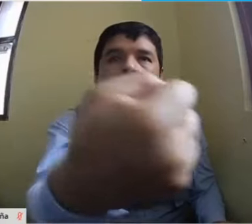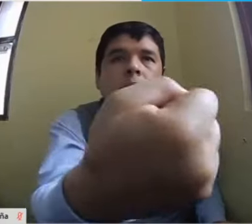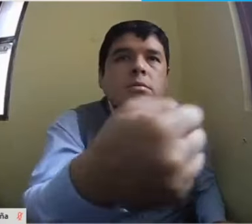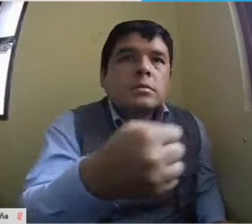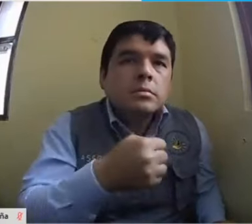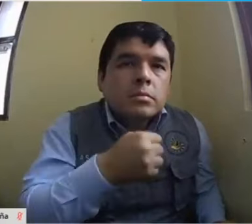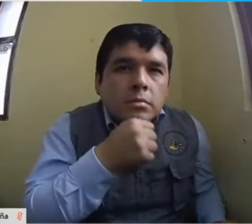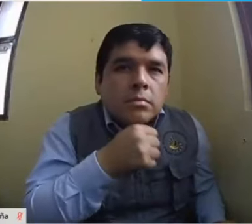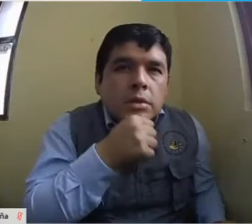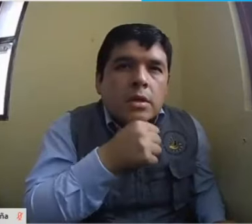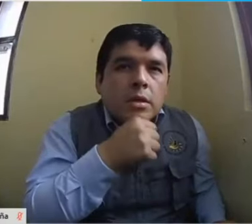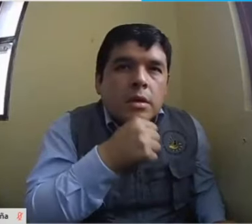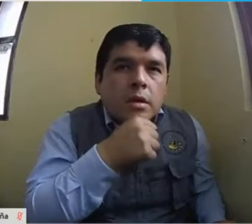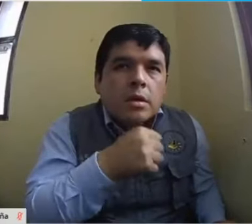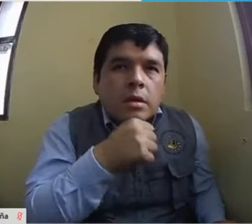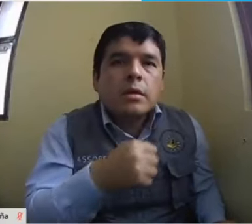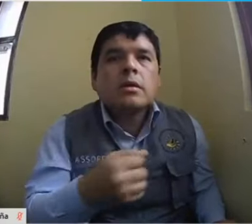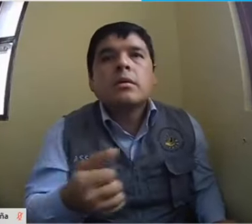Esta palabra es para viejo,